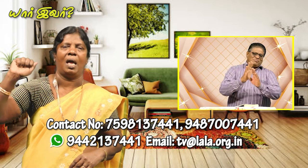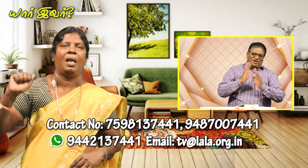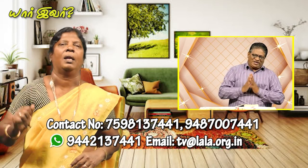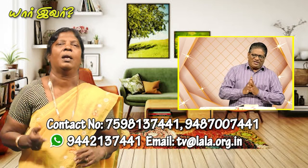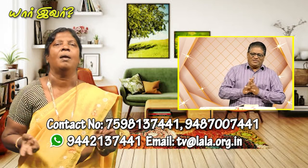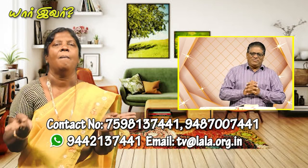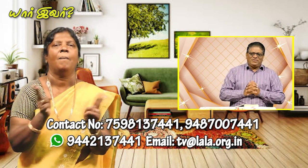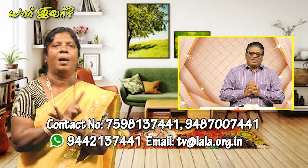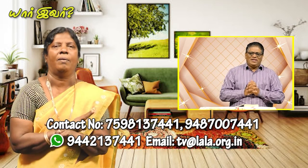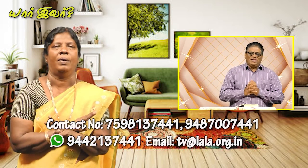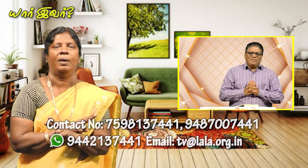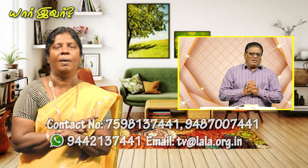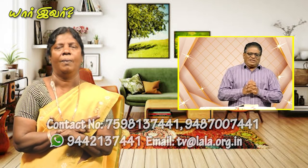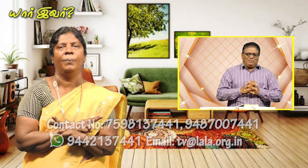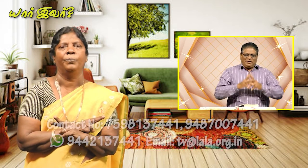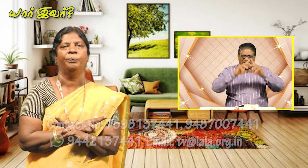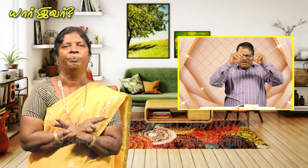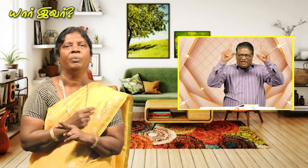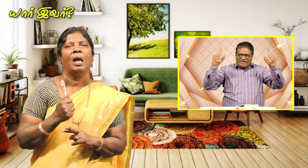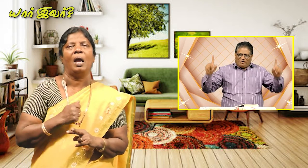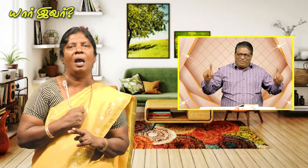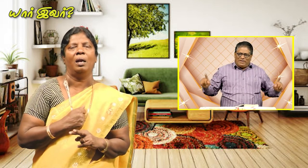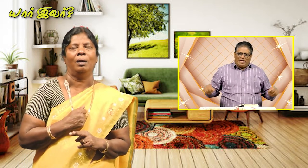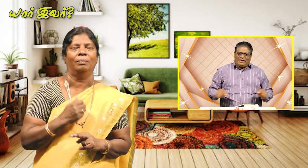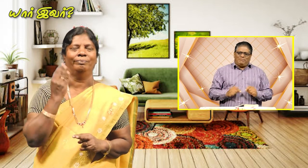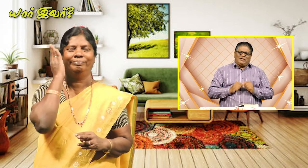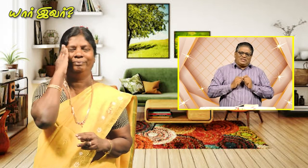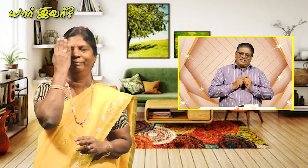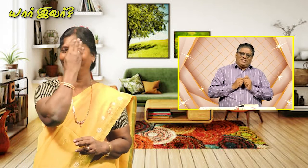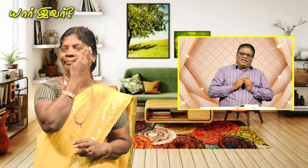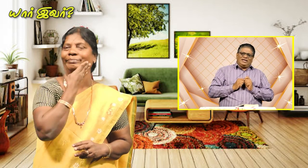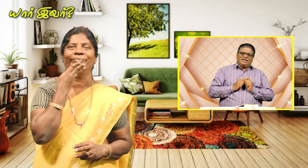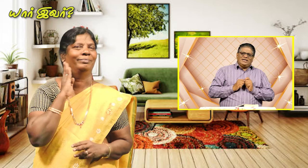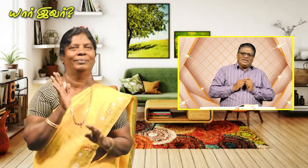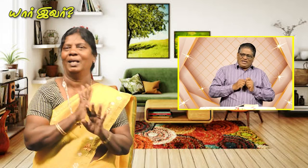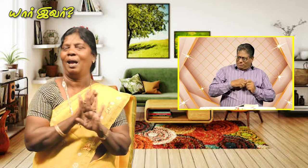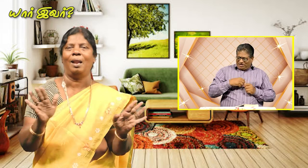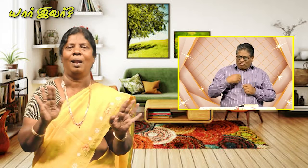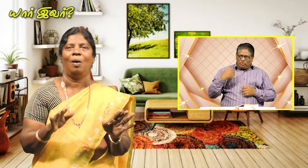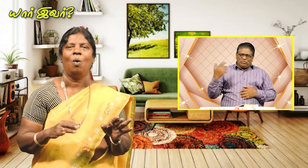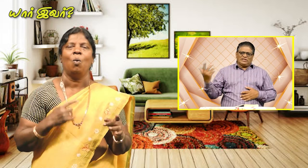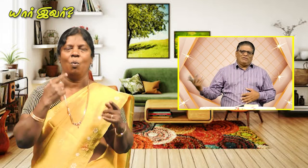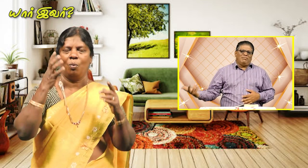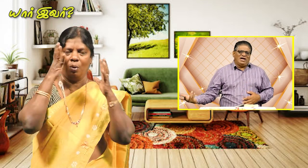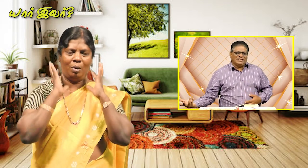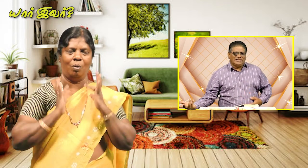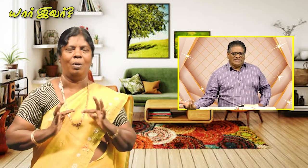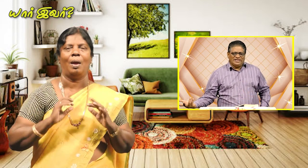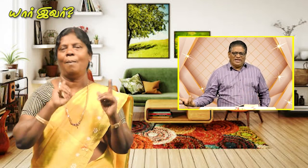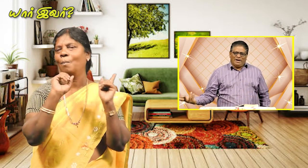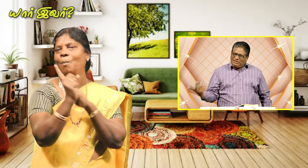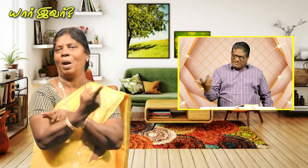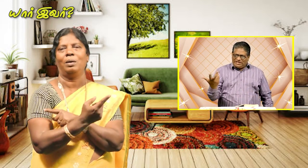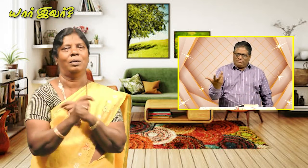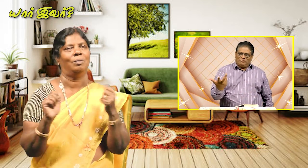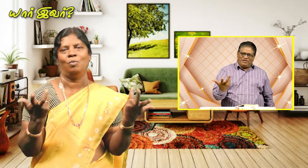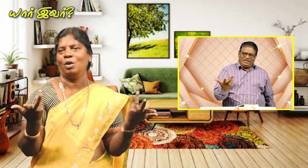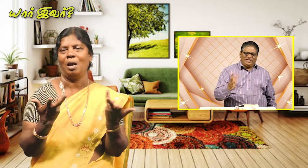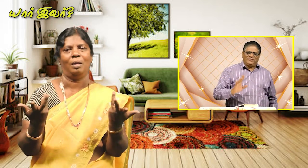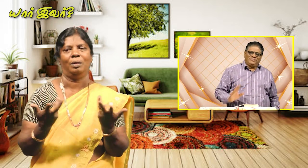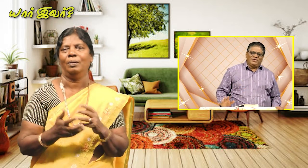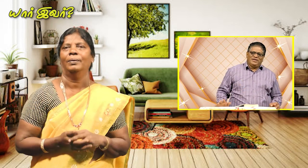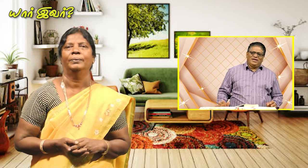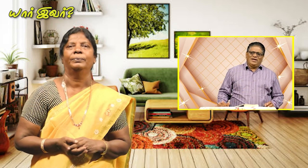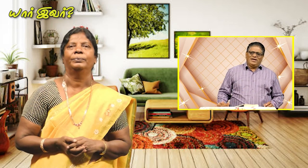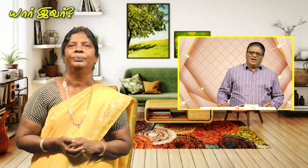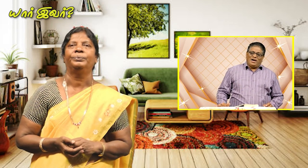சாயலுக்கு மாறுறது. மற்றபடி என்னுடைய மேக்கப் பண்றது இல்லை, என்னுடைய உருவத்தை மாத்துறதில்லை, அப்படி செய்யவும்